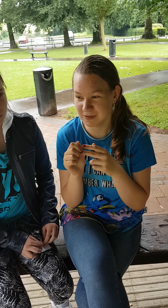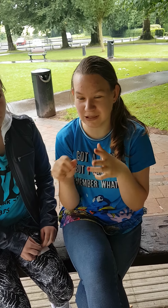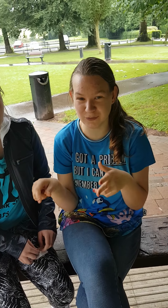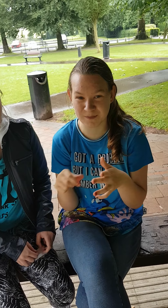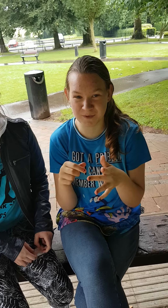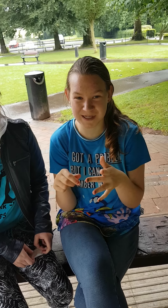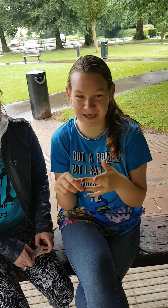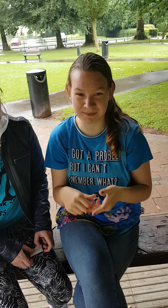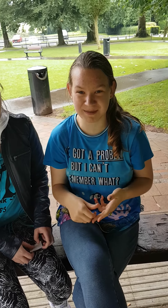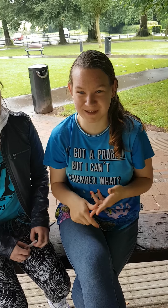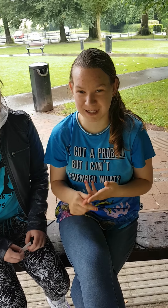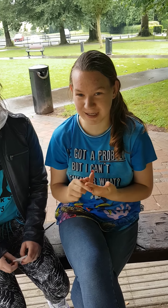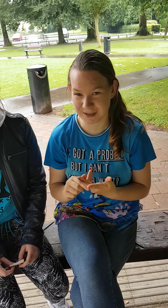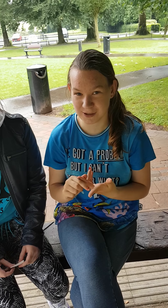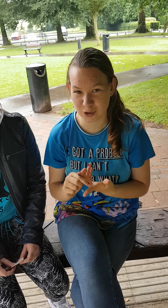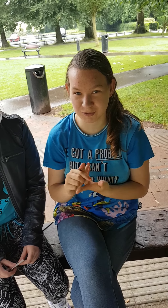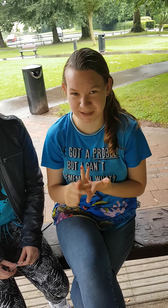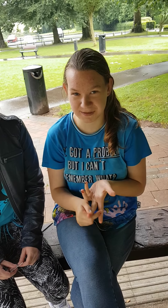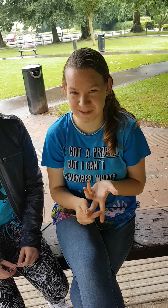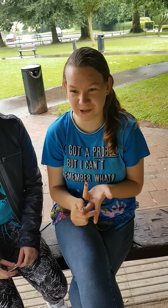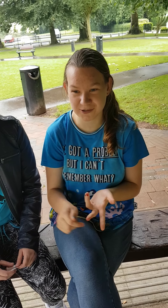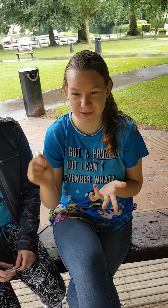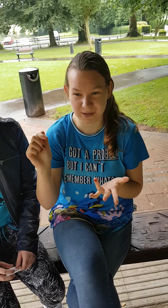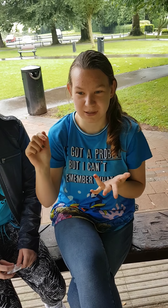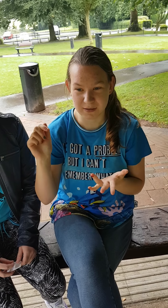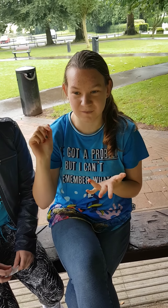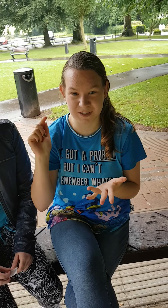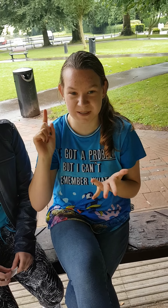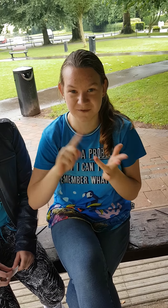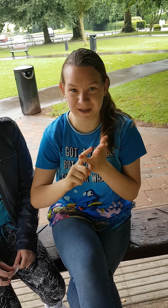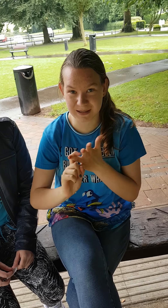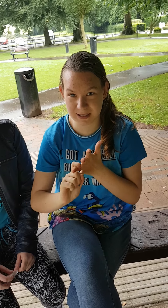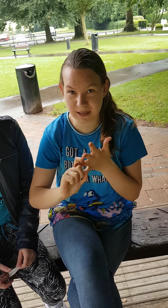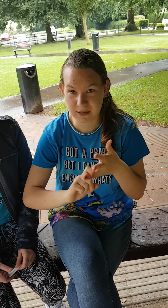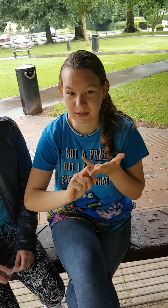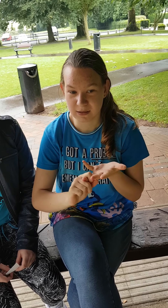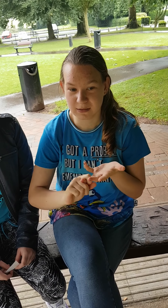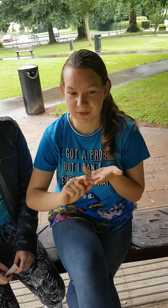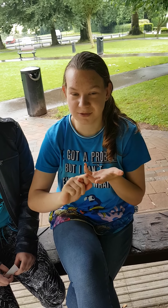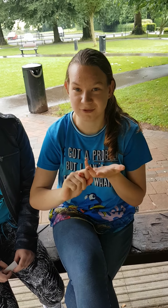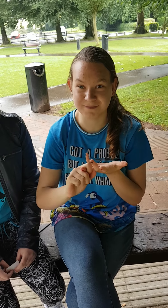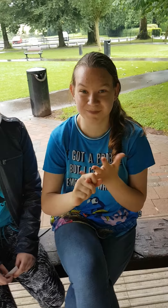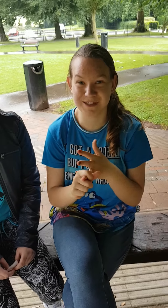Chciałabym 23. Lubię piosenkę Kamila Bednarka, chodź już jak mi wystąd. 24.